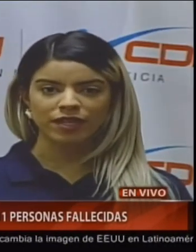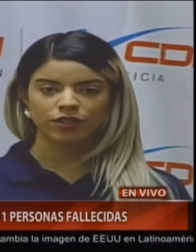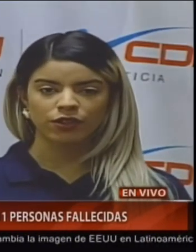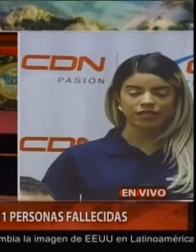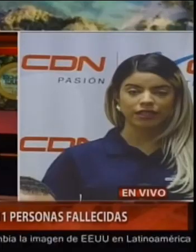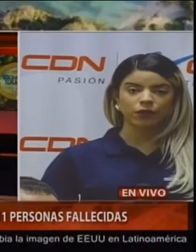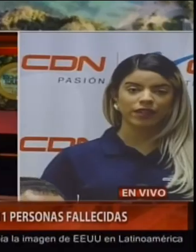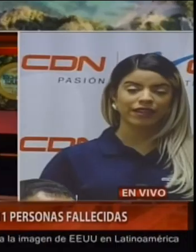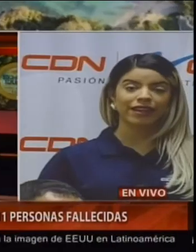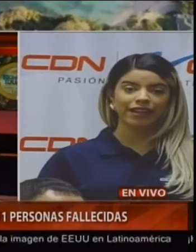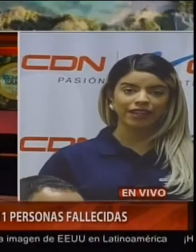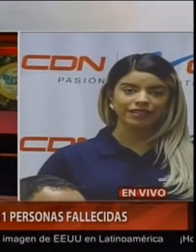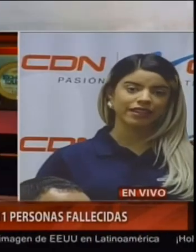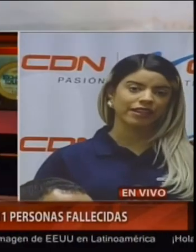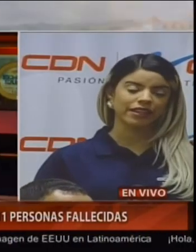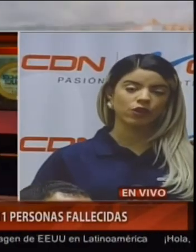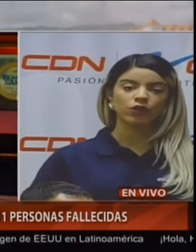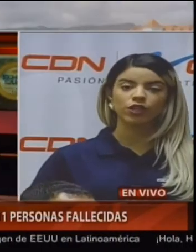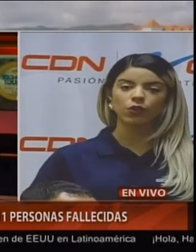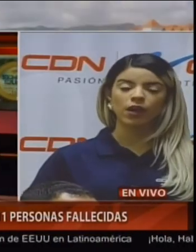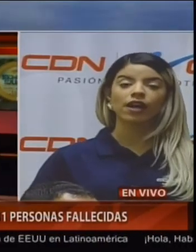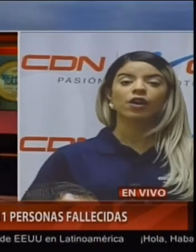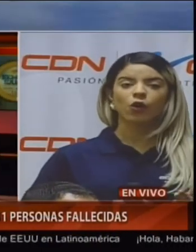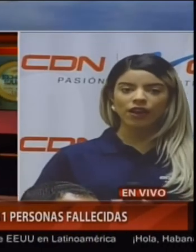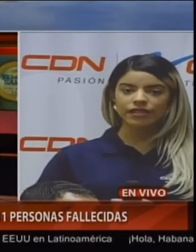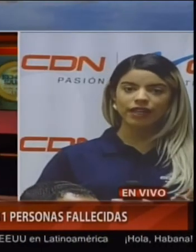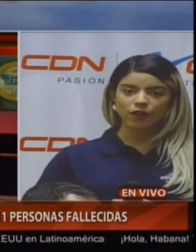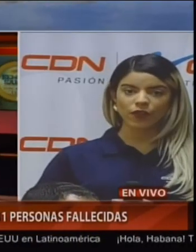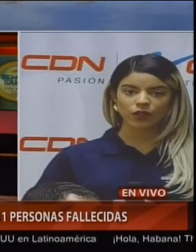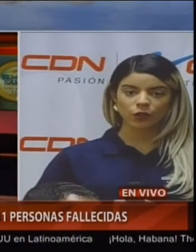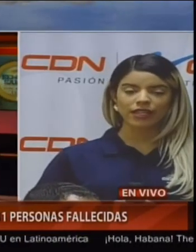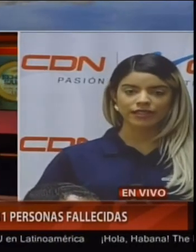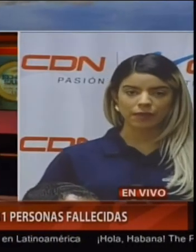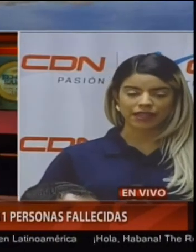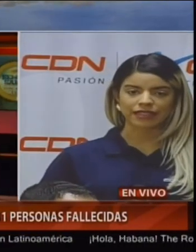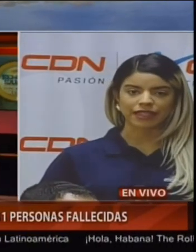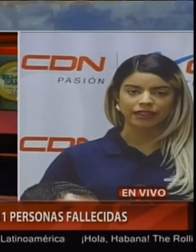más informaciones. Recuerden que NCDN continúa con esta